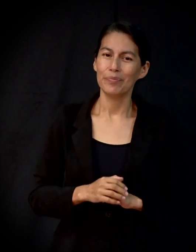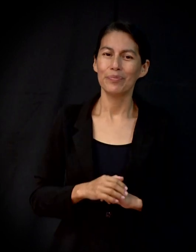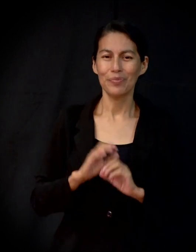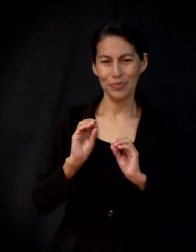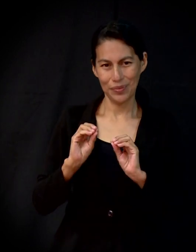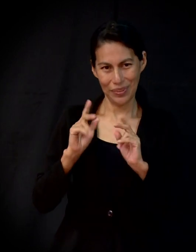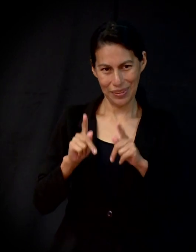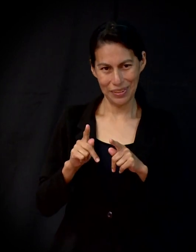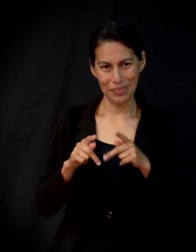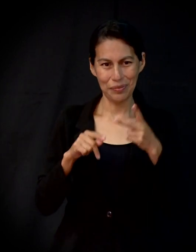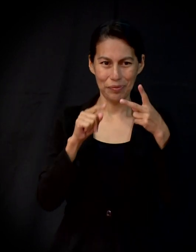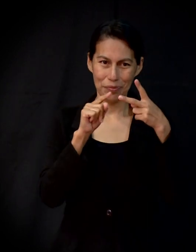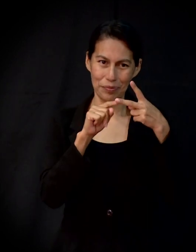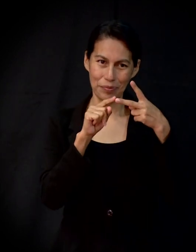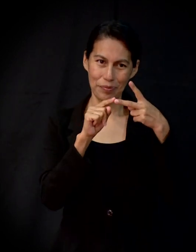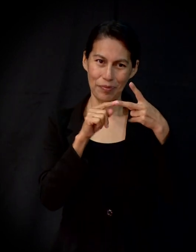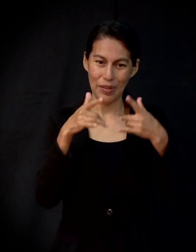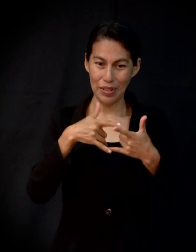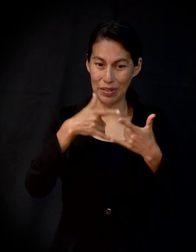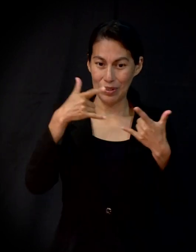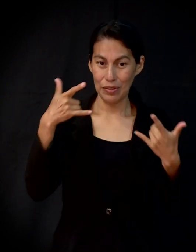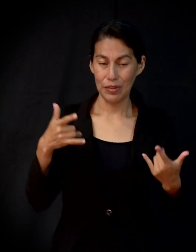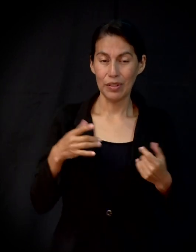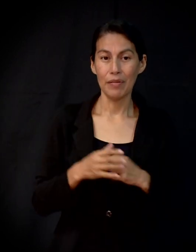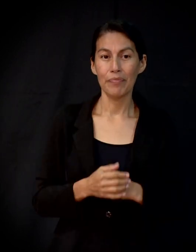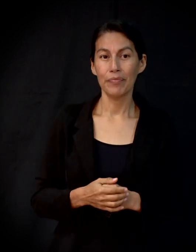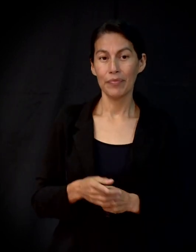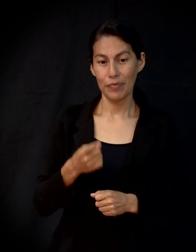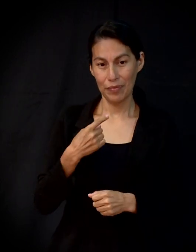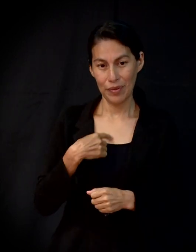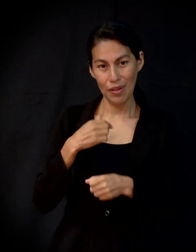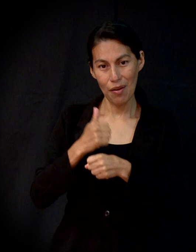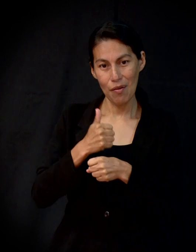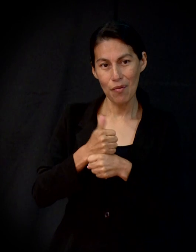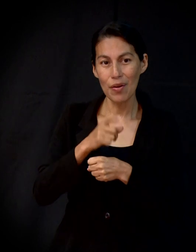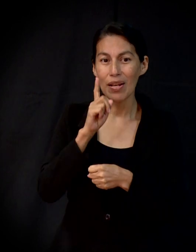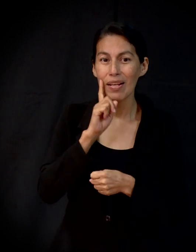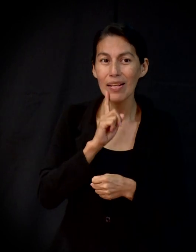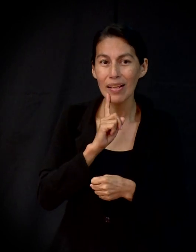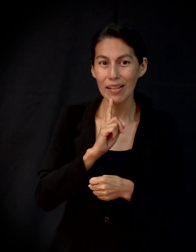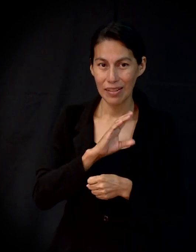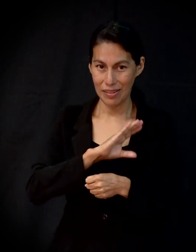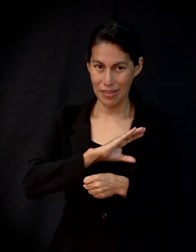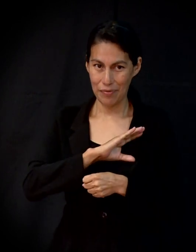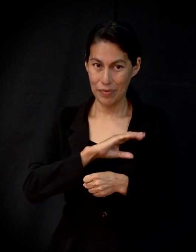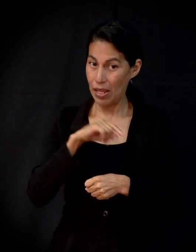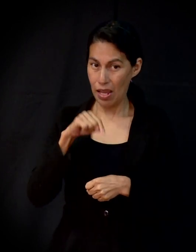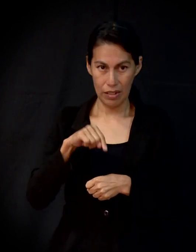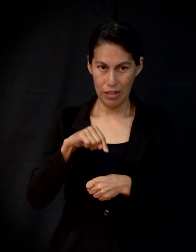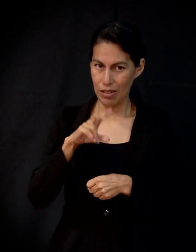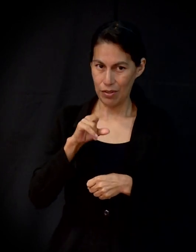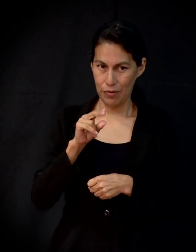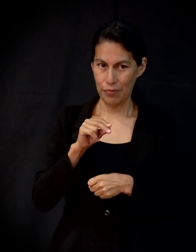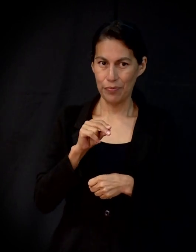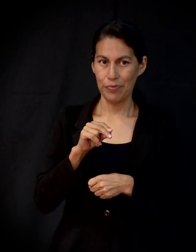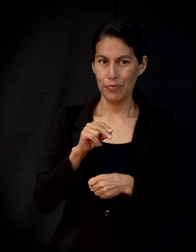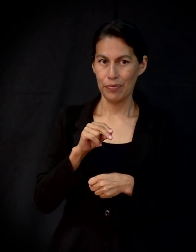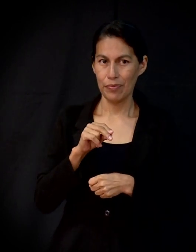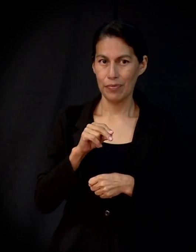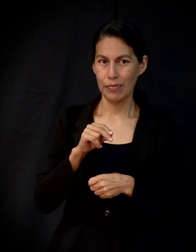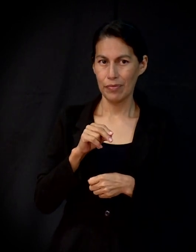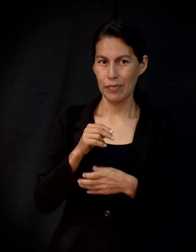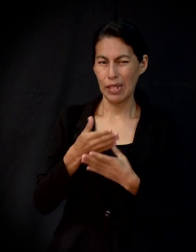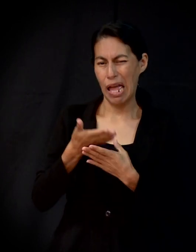Bueno, la segunda historia fue cuando yo estaba mi abuelita. Bueno, pero no como de modelos,